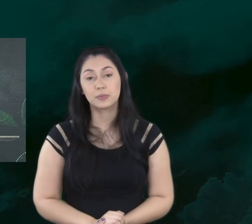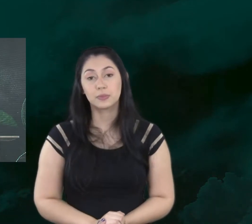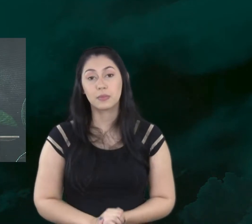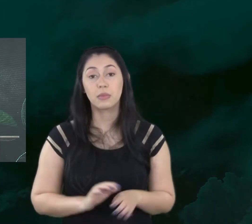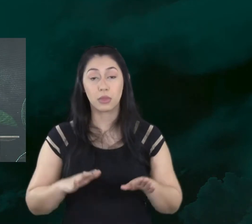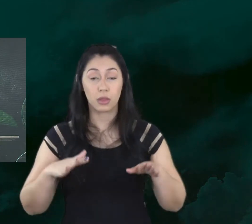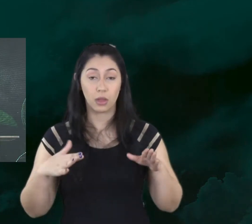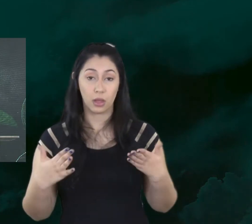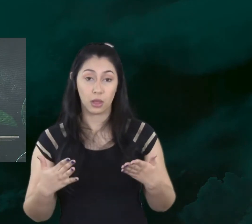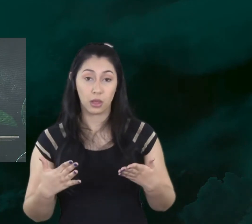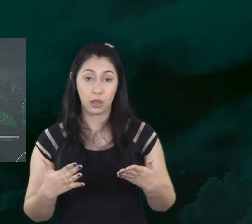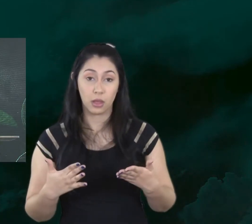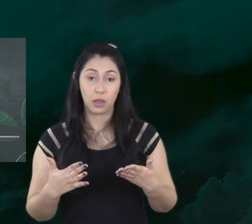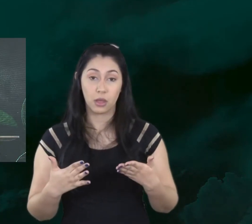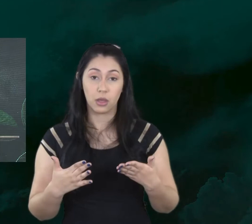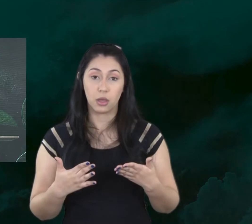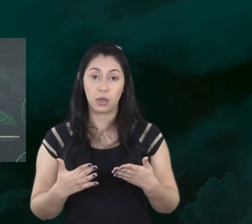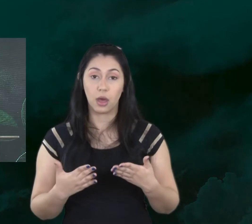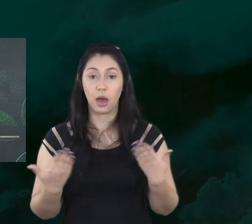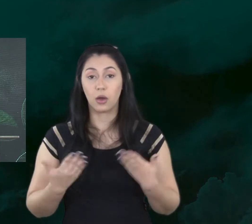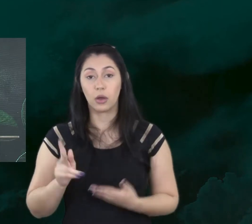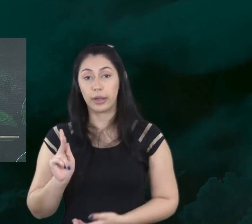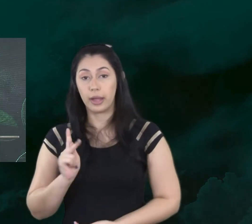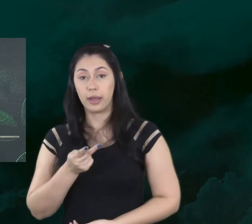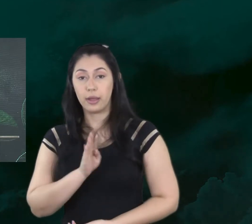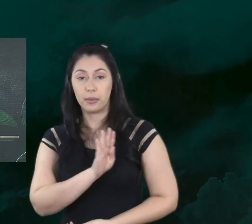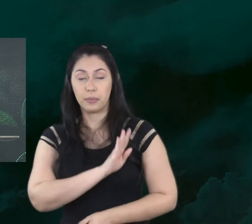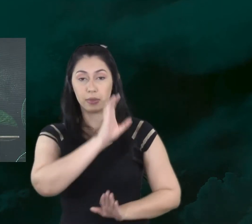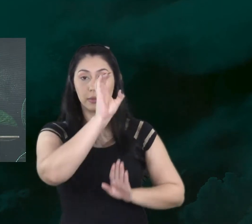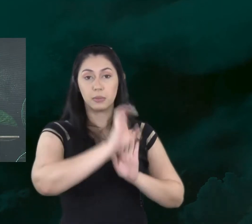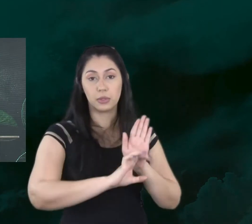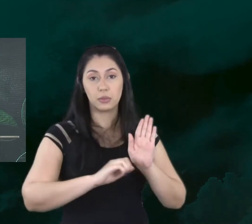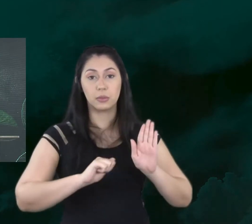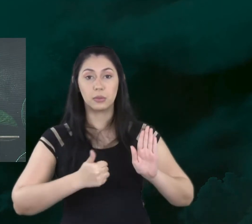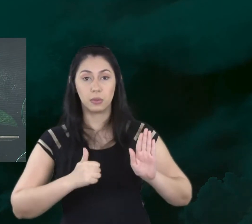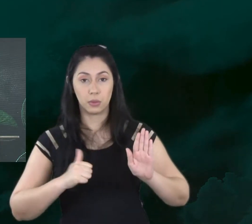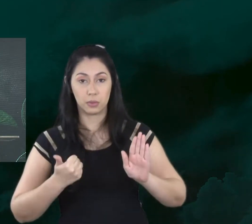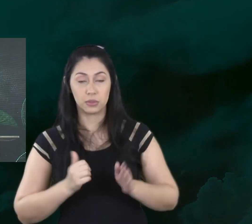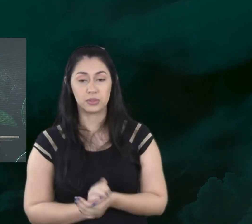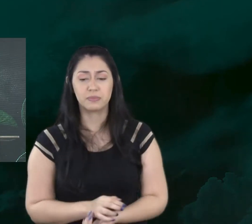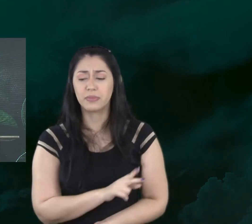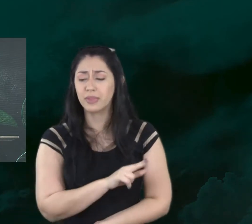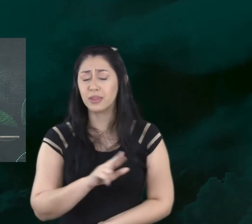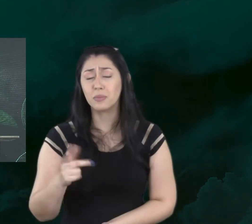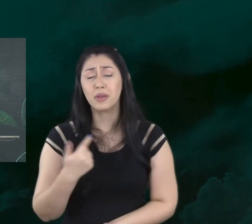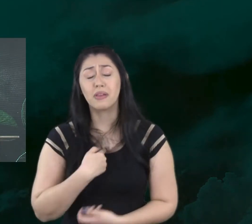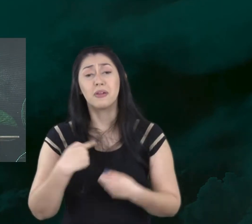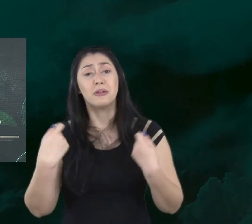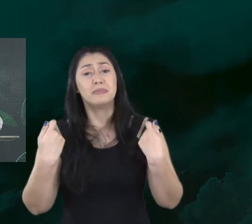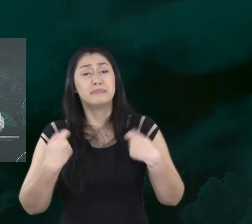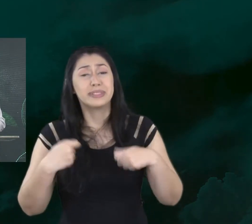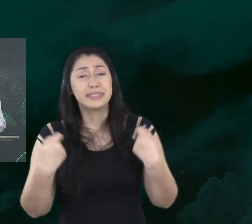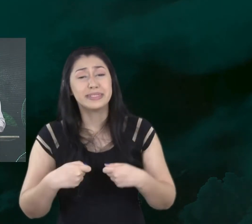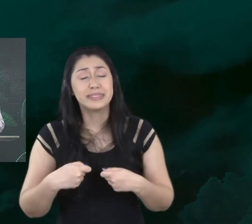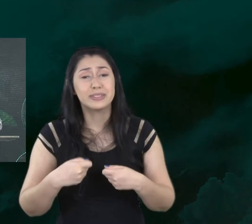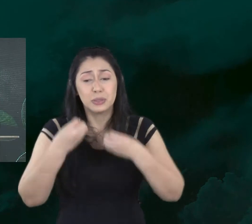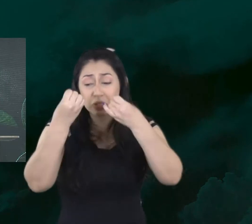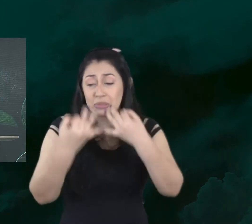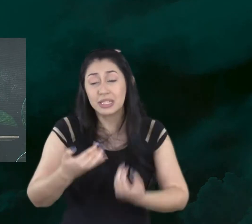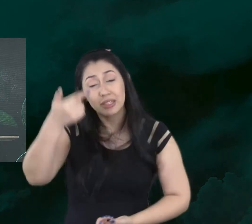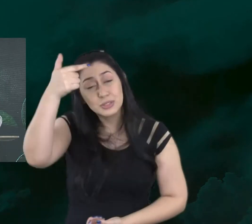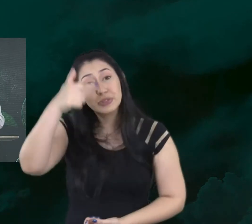aí nós somos para Hebreus capítulo 11. Queridos irmãos, eu preciso repetir tudo